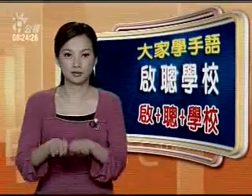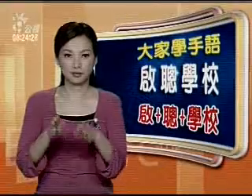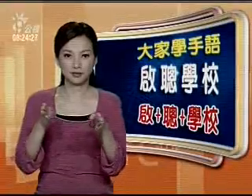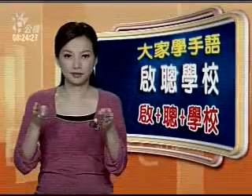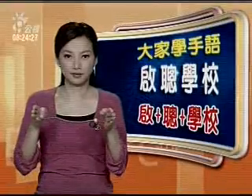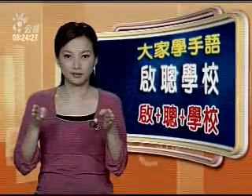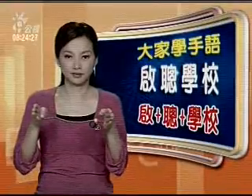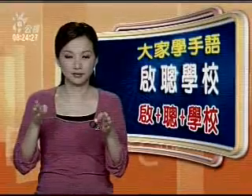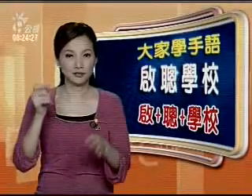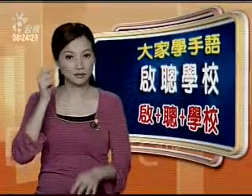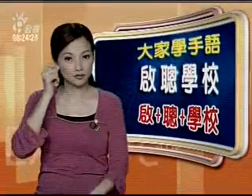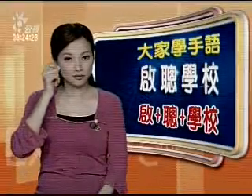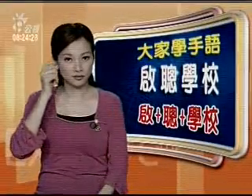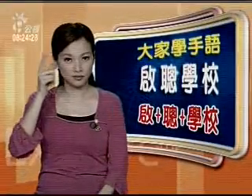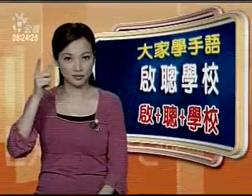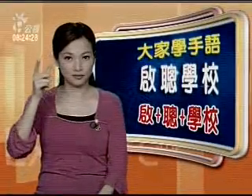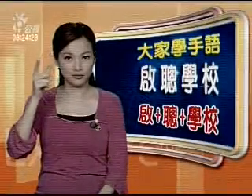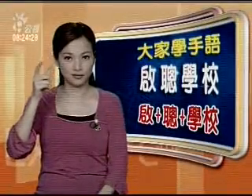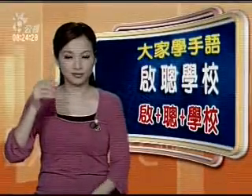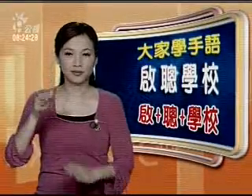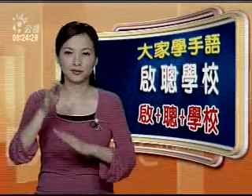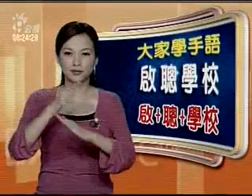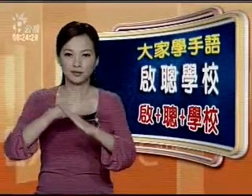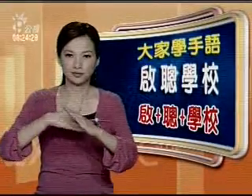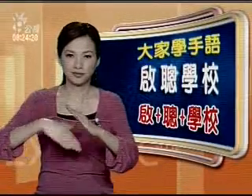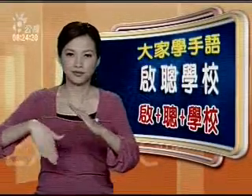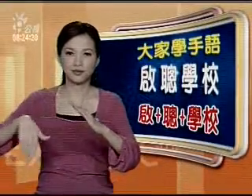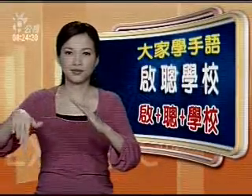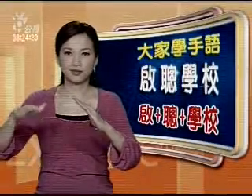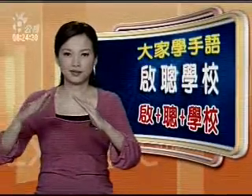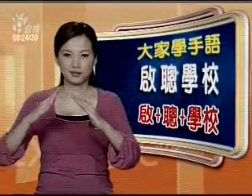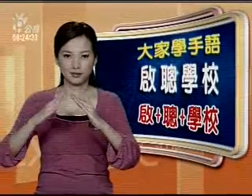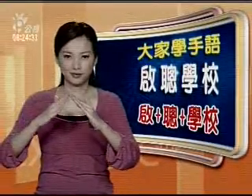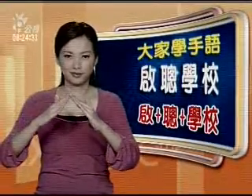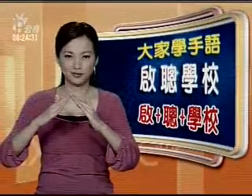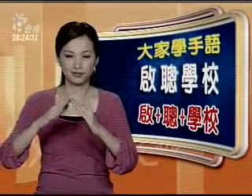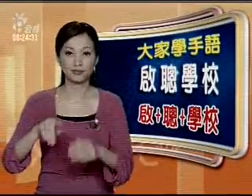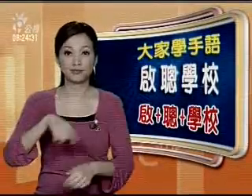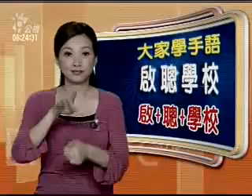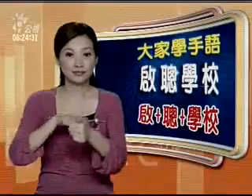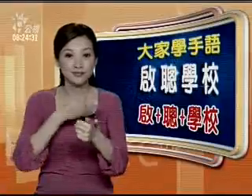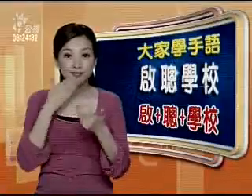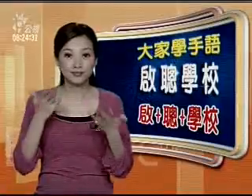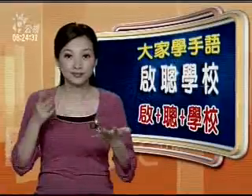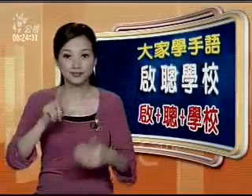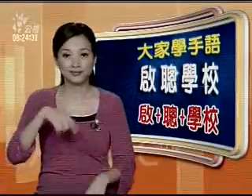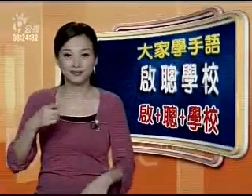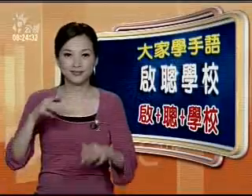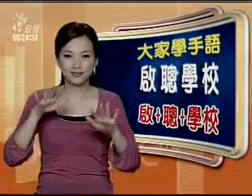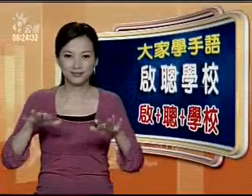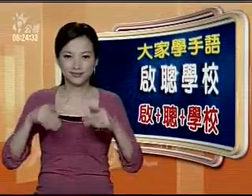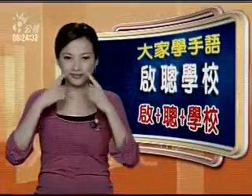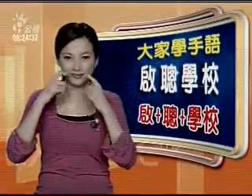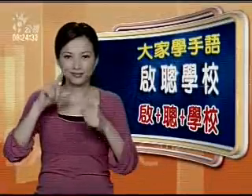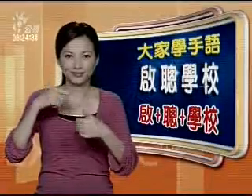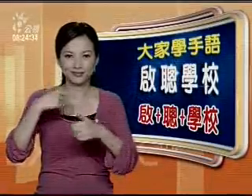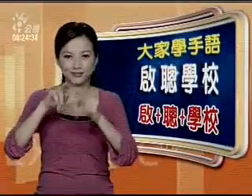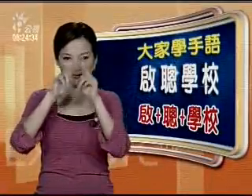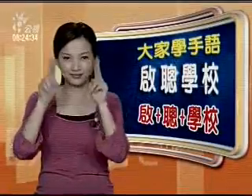开启，在头上是聪明，加上读书的房子是学校，这样您学会了吗？继续来看今